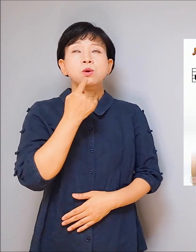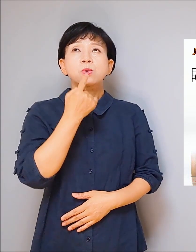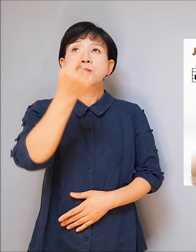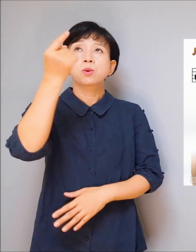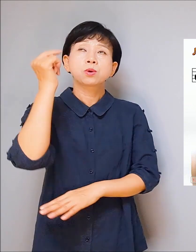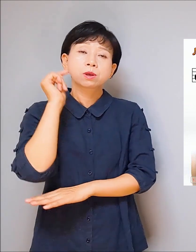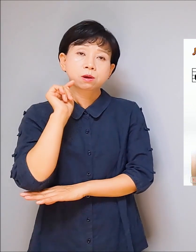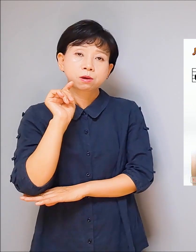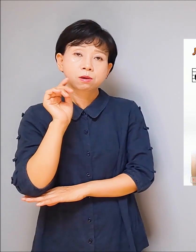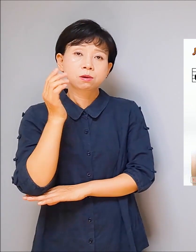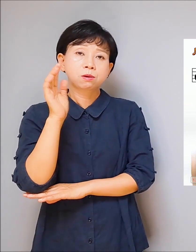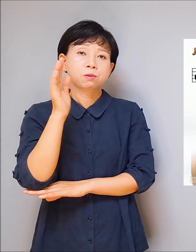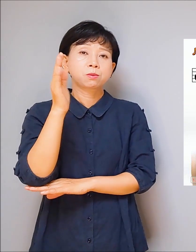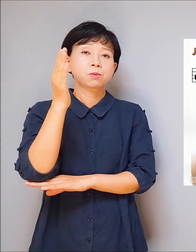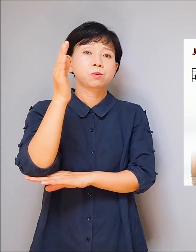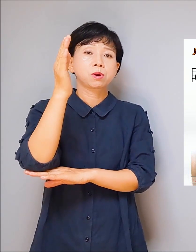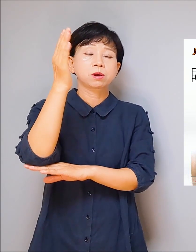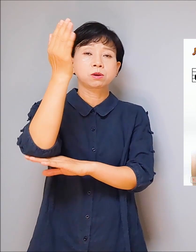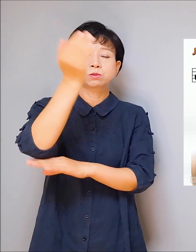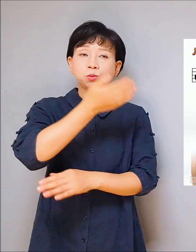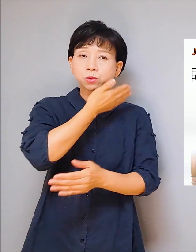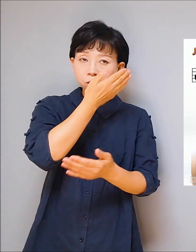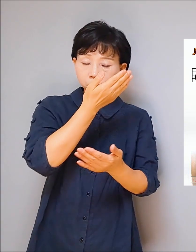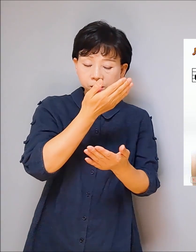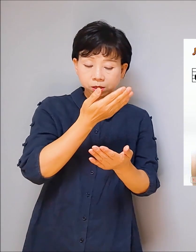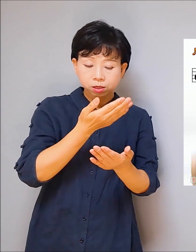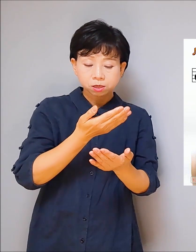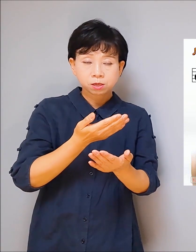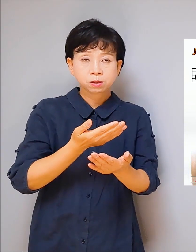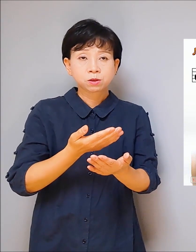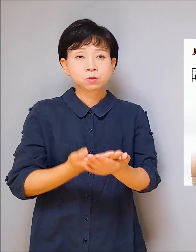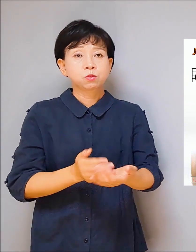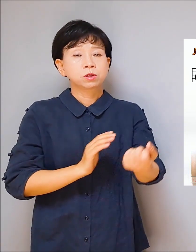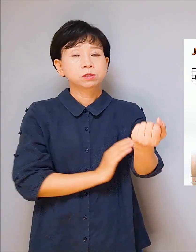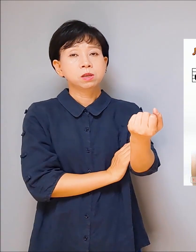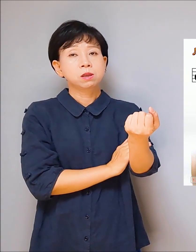없네. 오 영광과 존귀